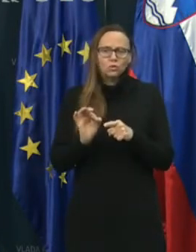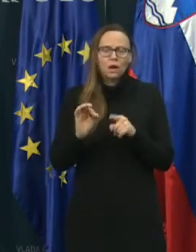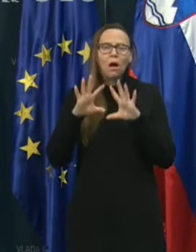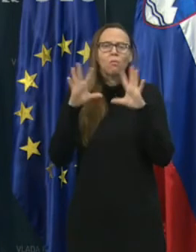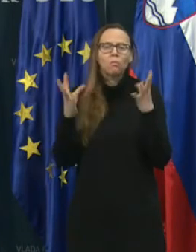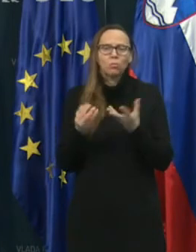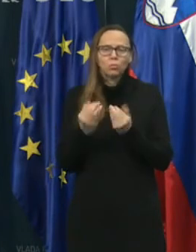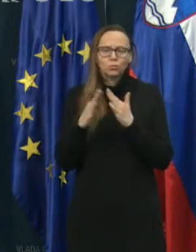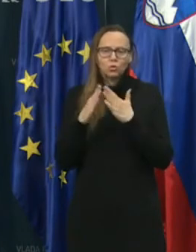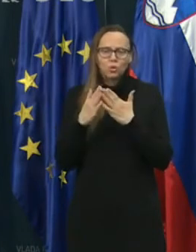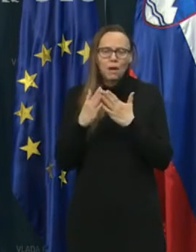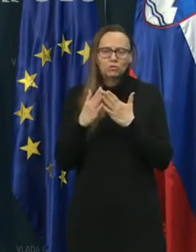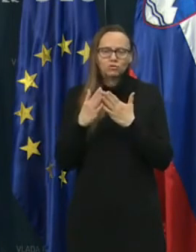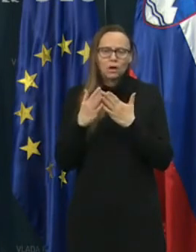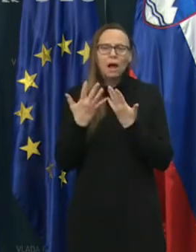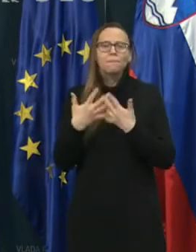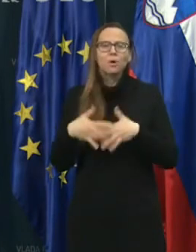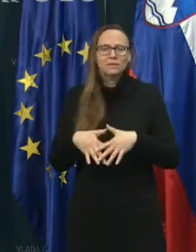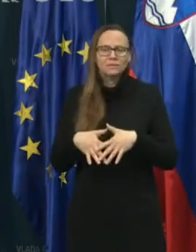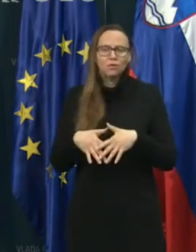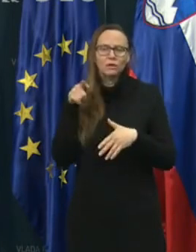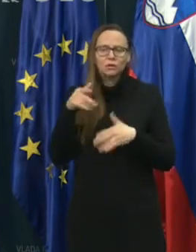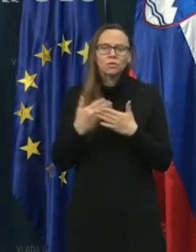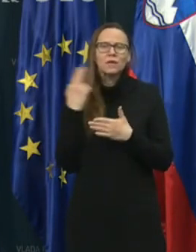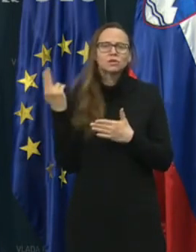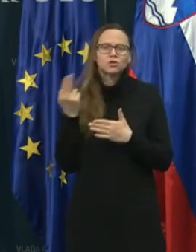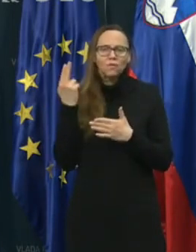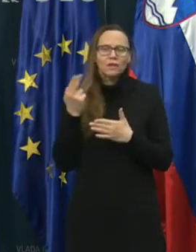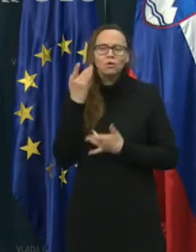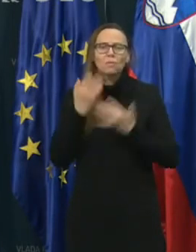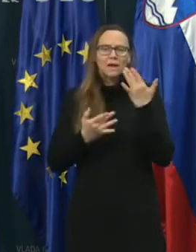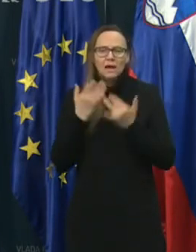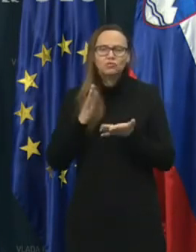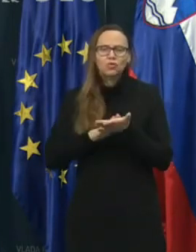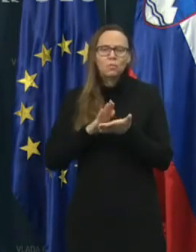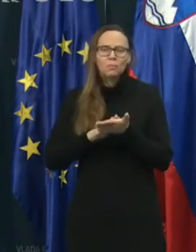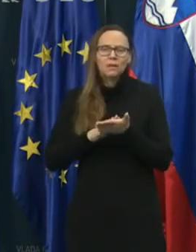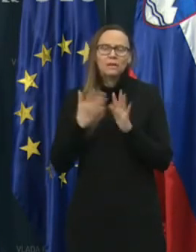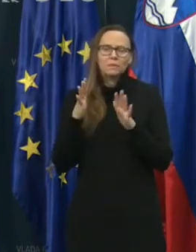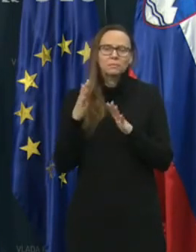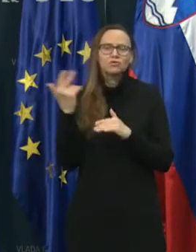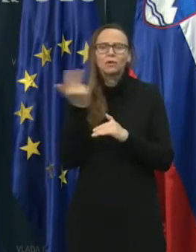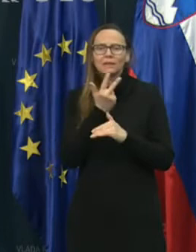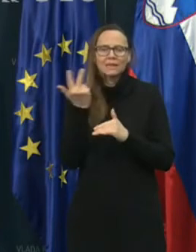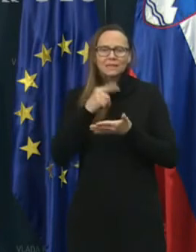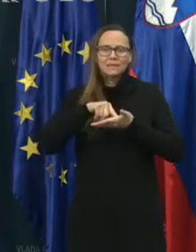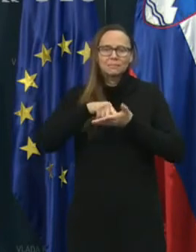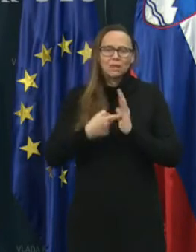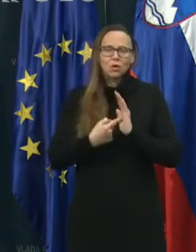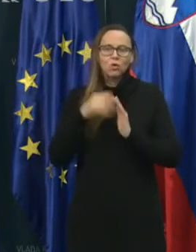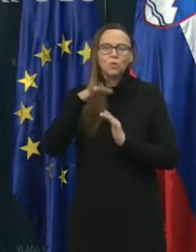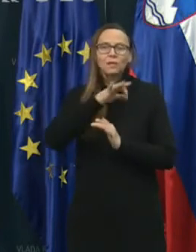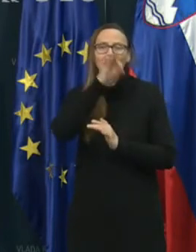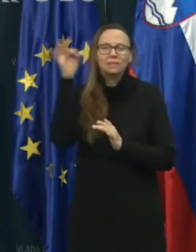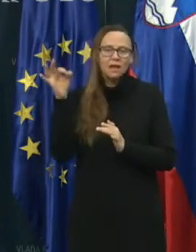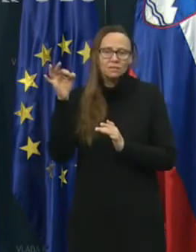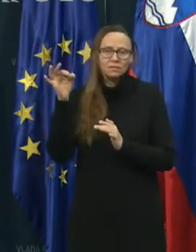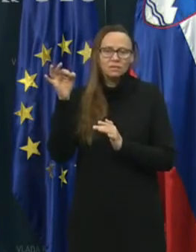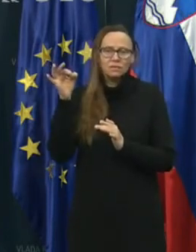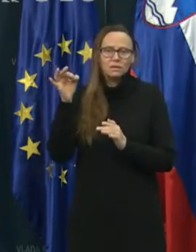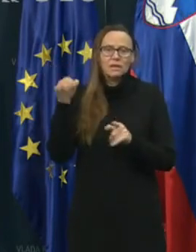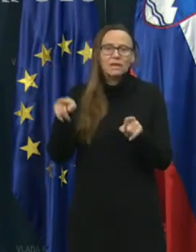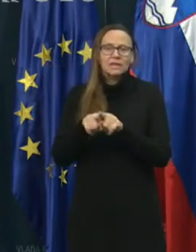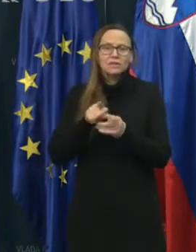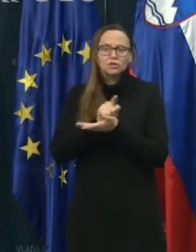domačega proizvoda, kar za Slovenijo preračunano pomeni okrog 33 milijonov evrov na dan.